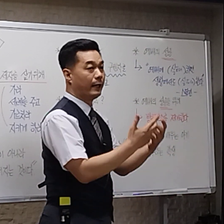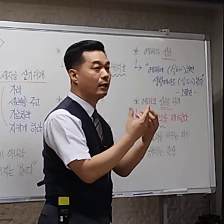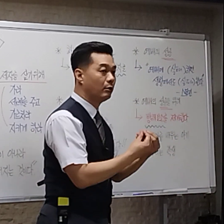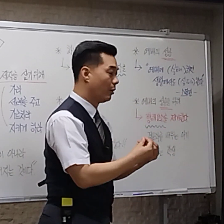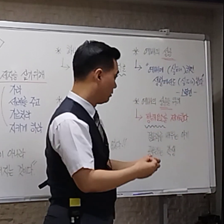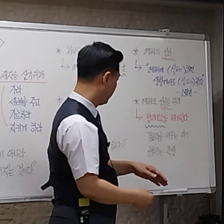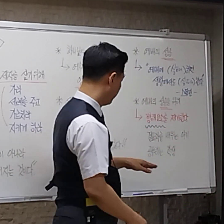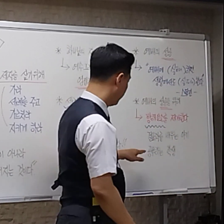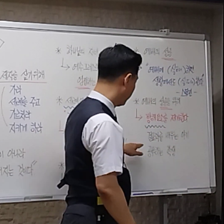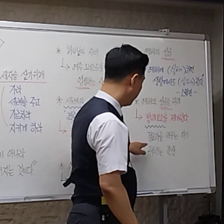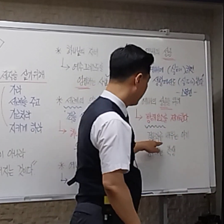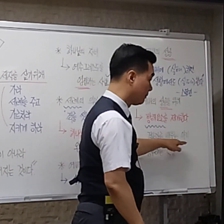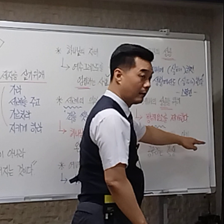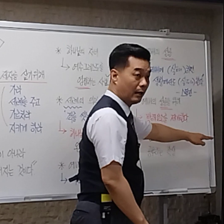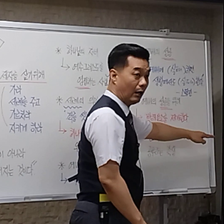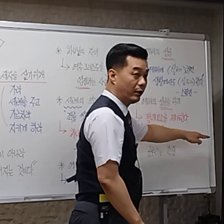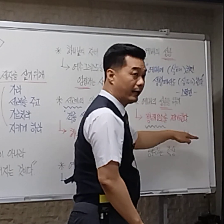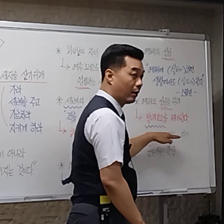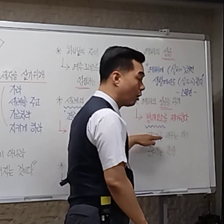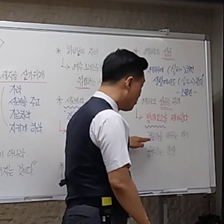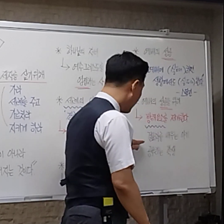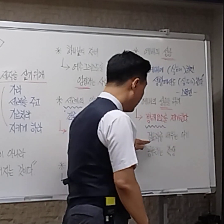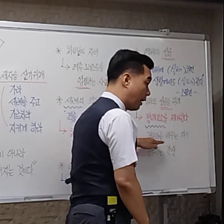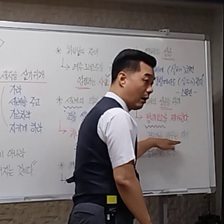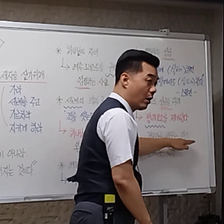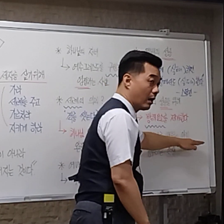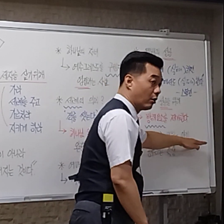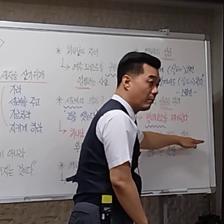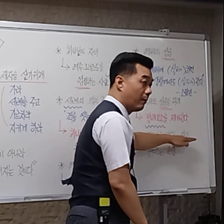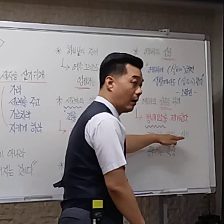예를 들면 아원이가 걸음마를 하는데 아원아 걸음마 해봐.